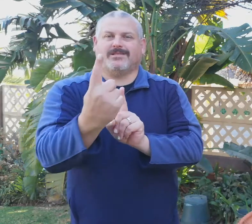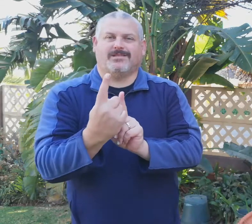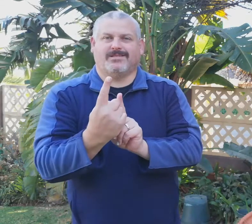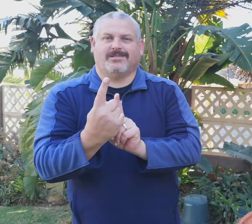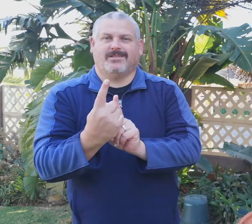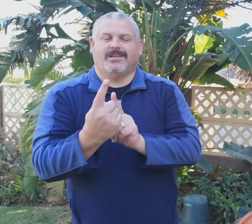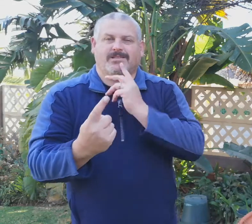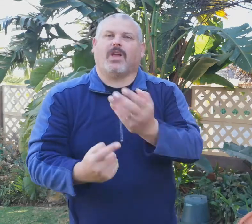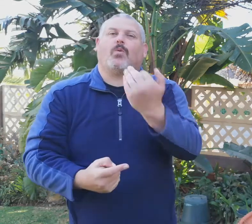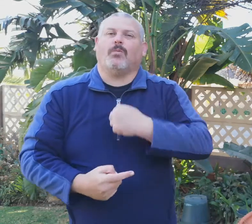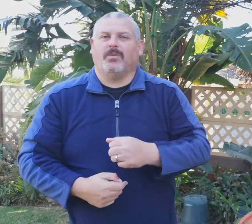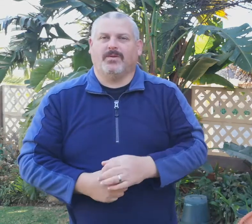Jesus.